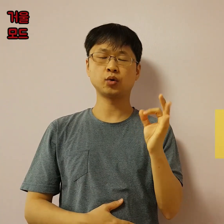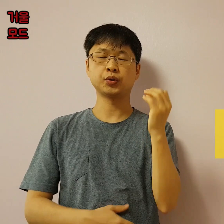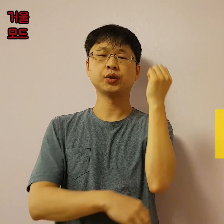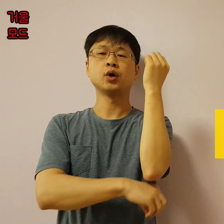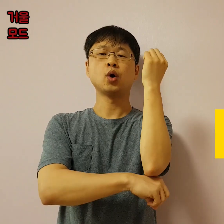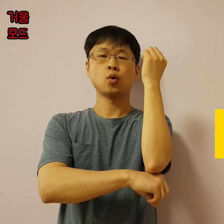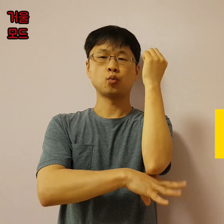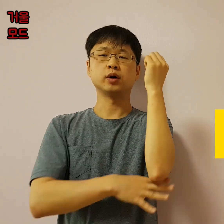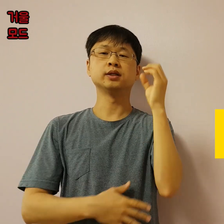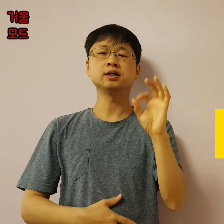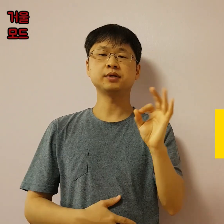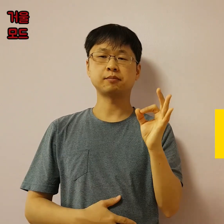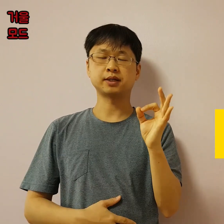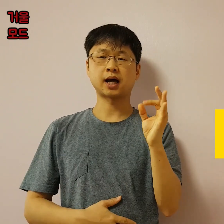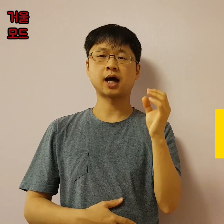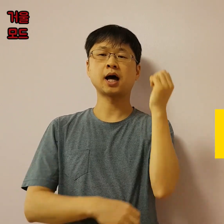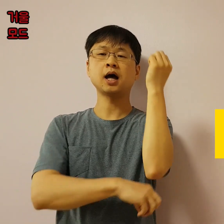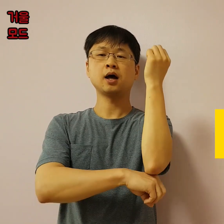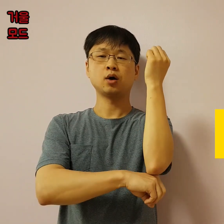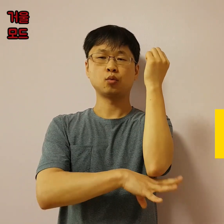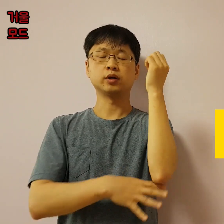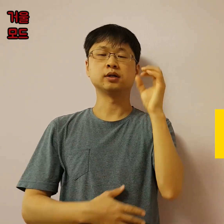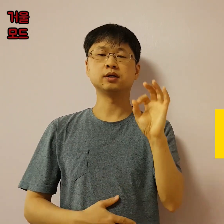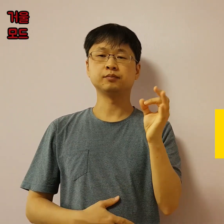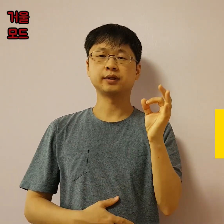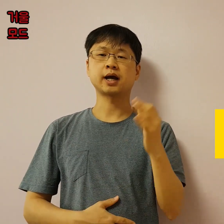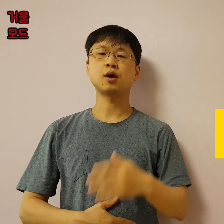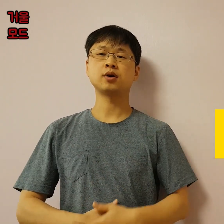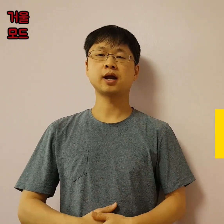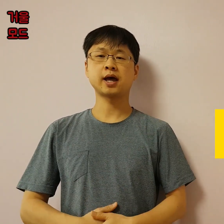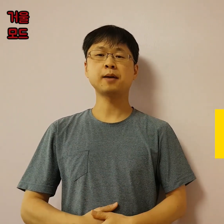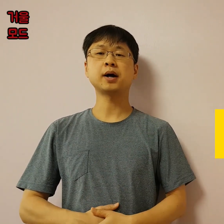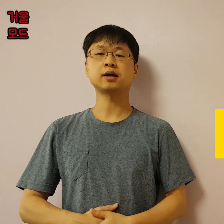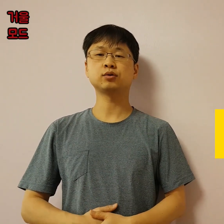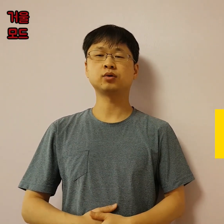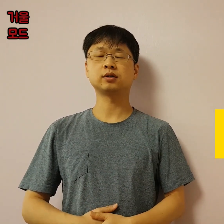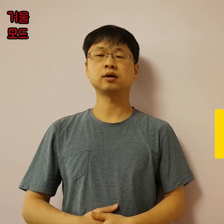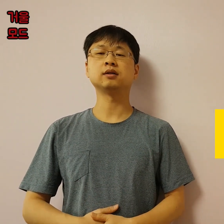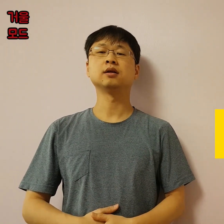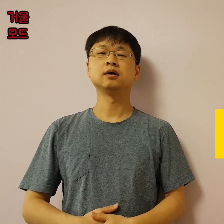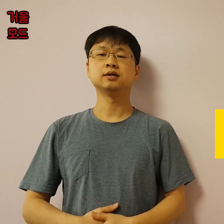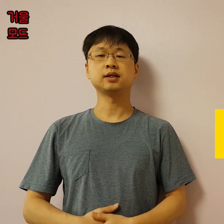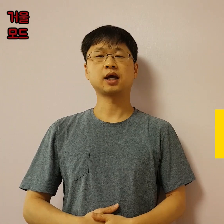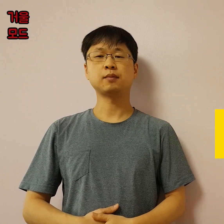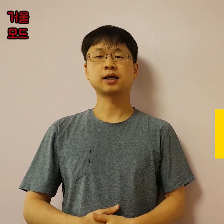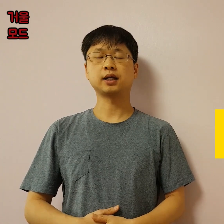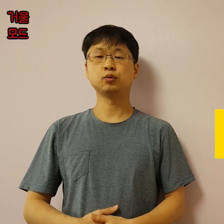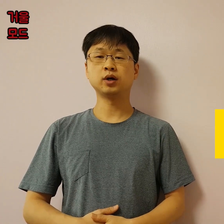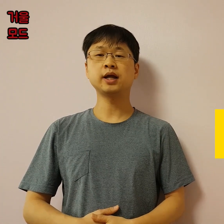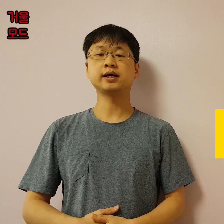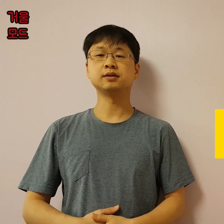돈, 원금이 됩니다. 원금, 내가 원래 맡겨두었던 은행에 맡긴 원래의